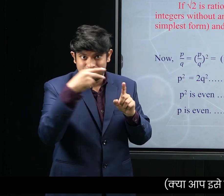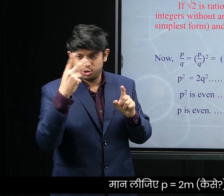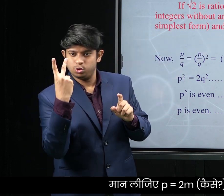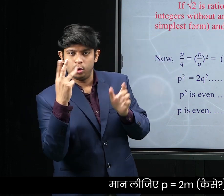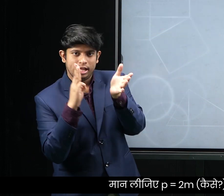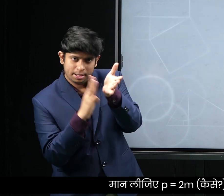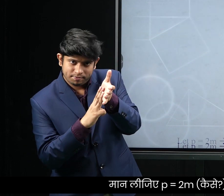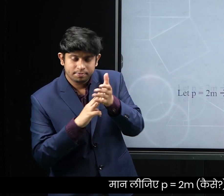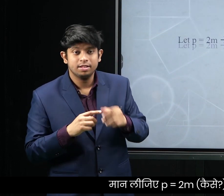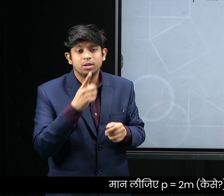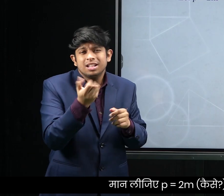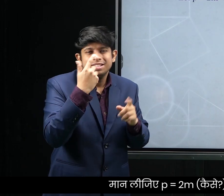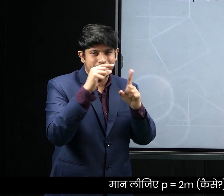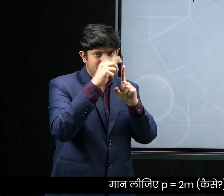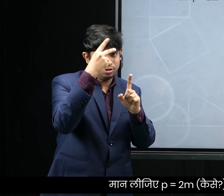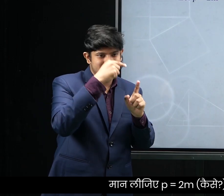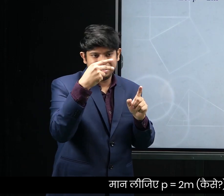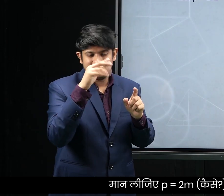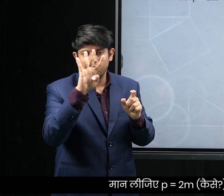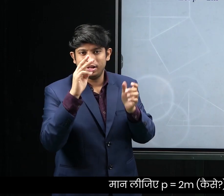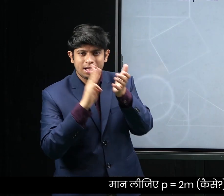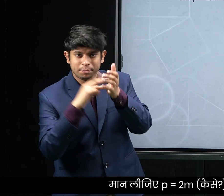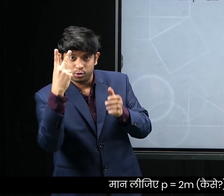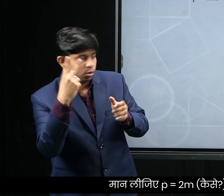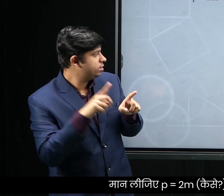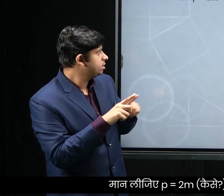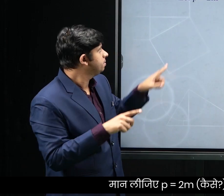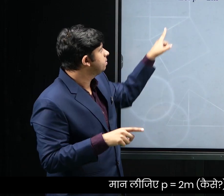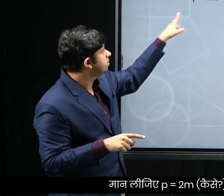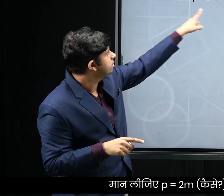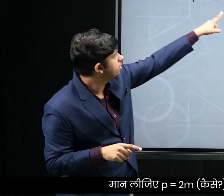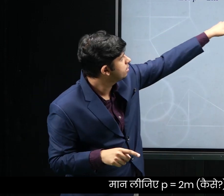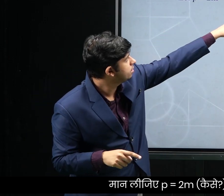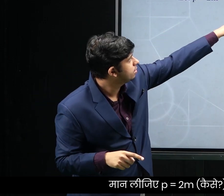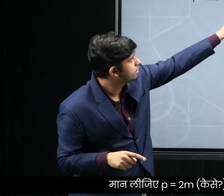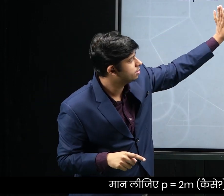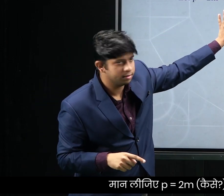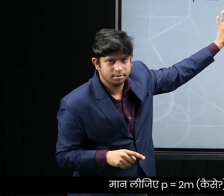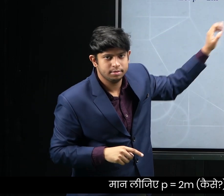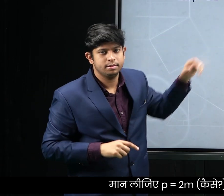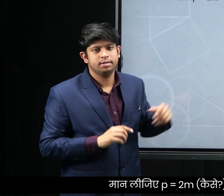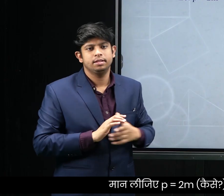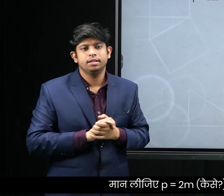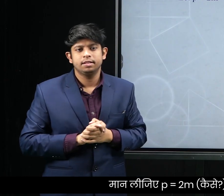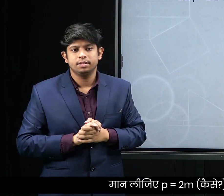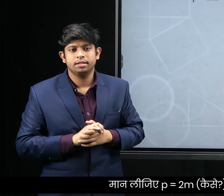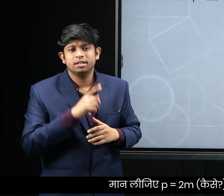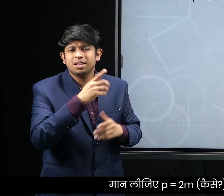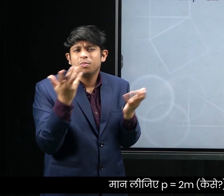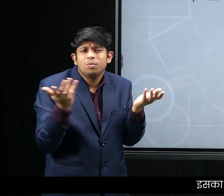मान लीजिए p इज इक्वल्स टू 2m। कैसे आपको p2 इज इक्वल्स टू 4m2 प्राप्त होता है?